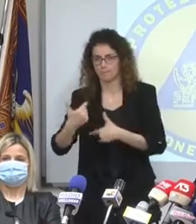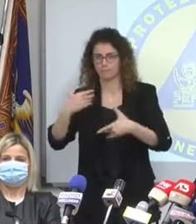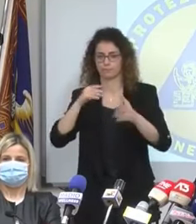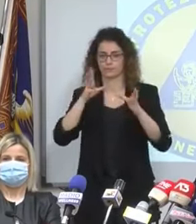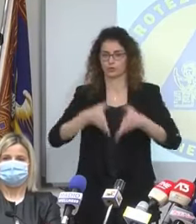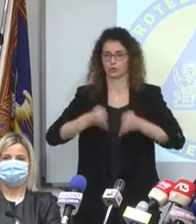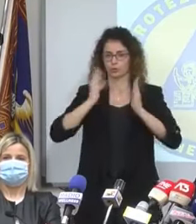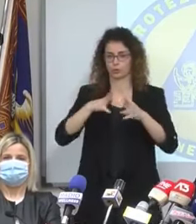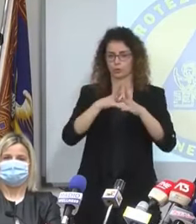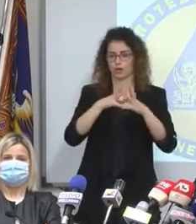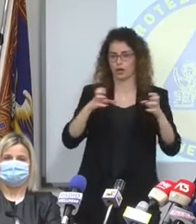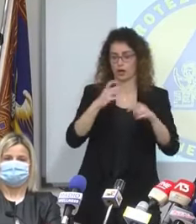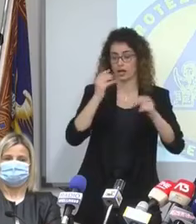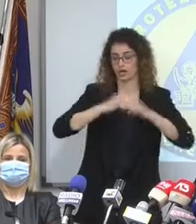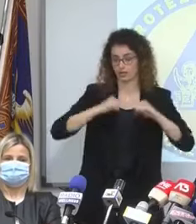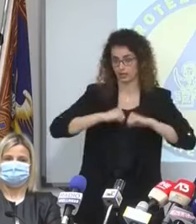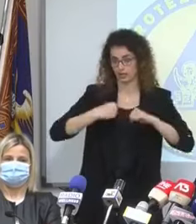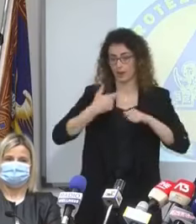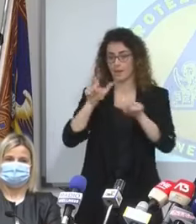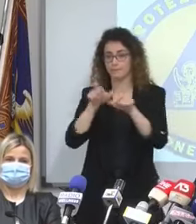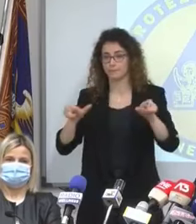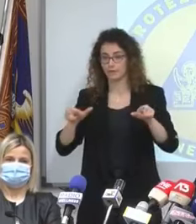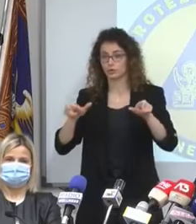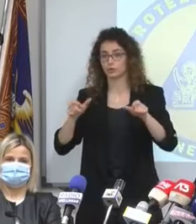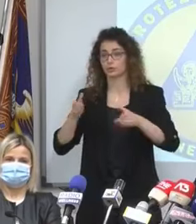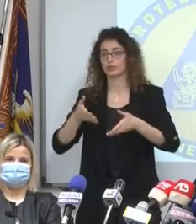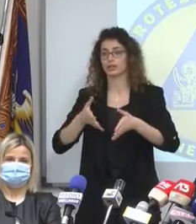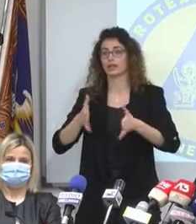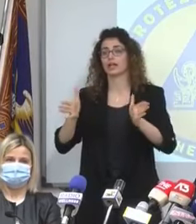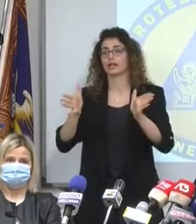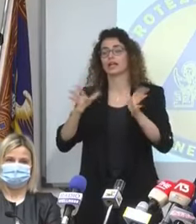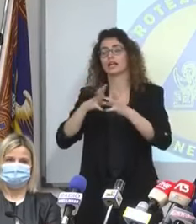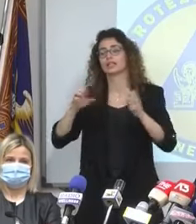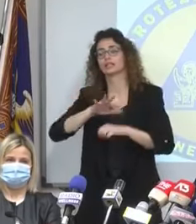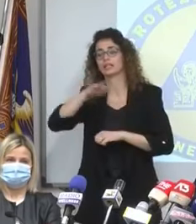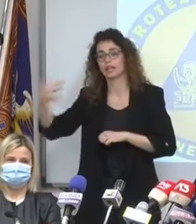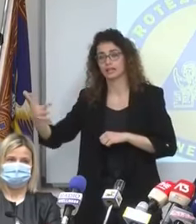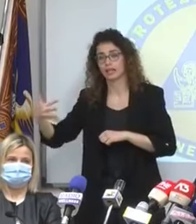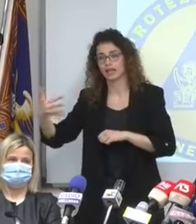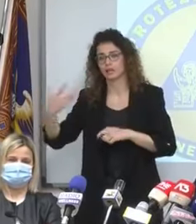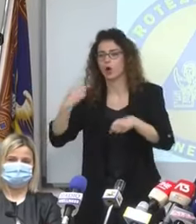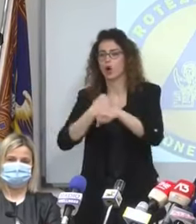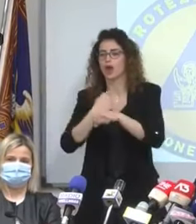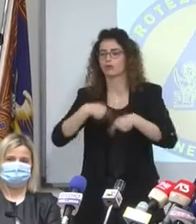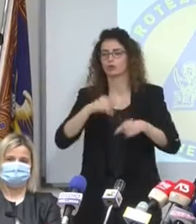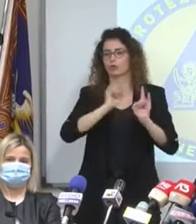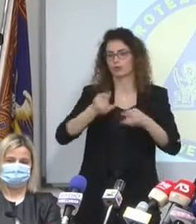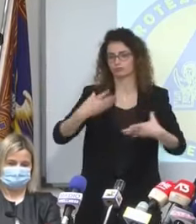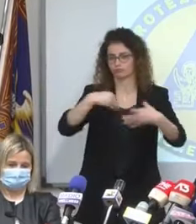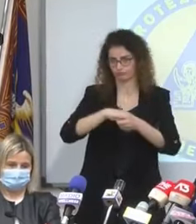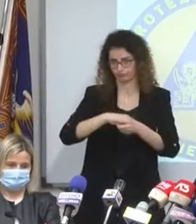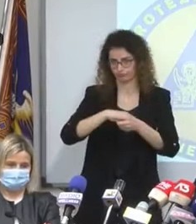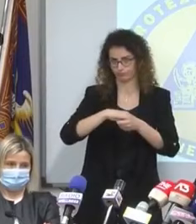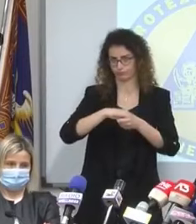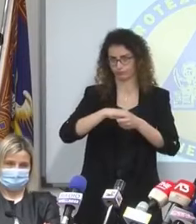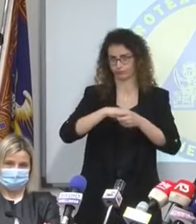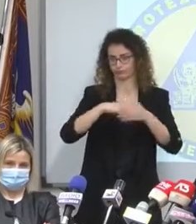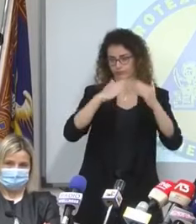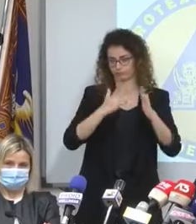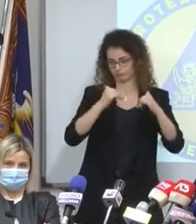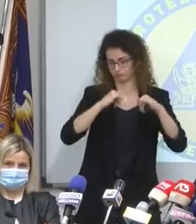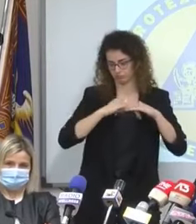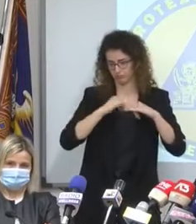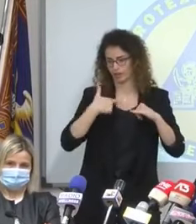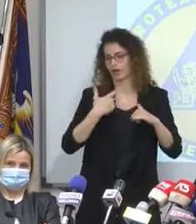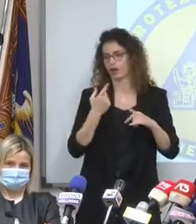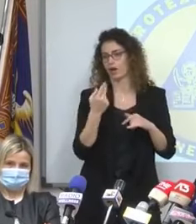sanitarie e sociosanitarie, personale di ditte esterne stabilmente in servizio presso le strutture sanitarie, sociosanitarie e territoriali, la